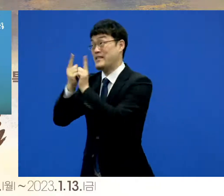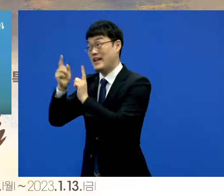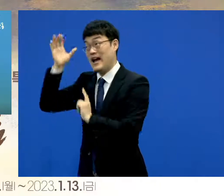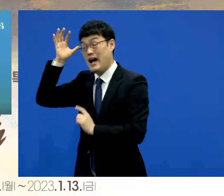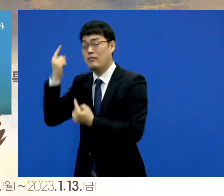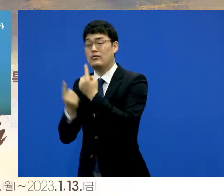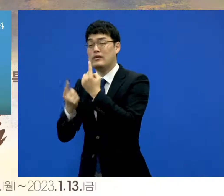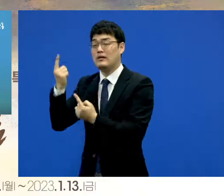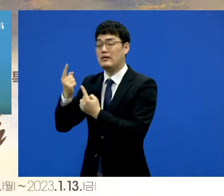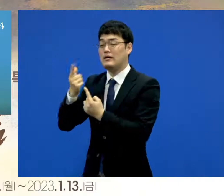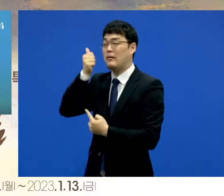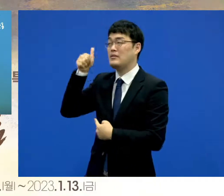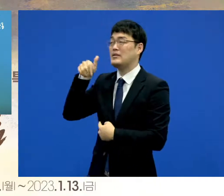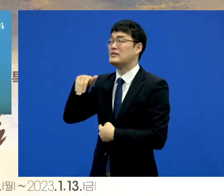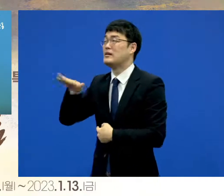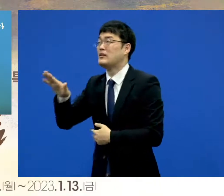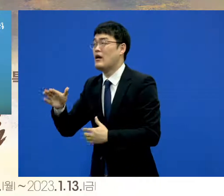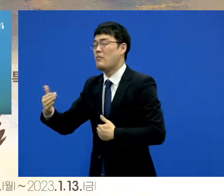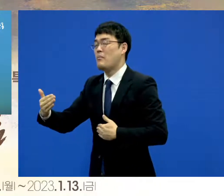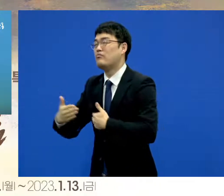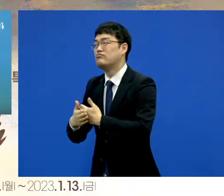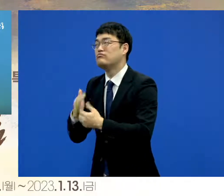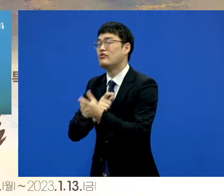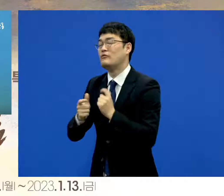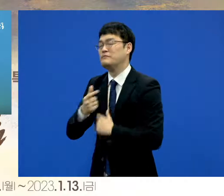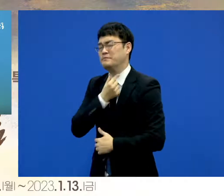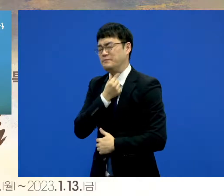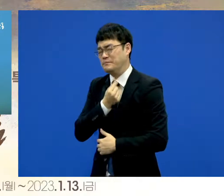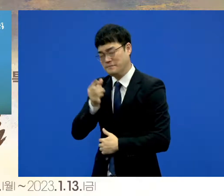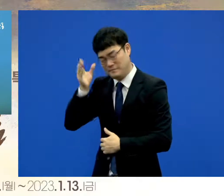이전의 모습과 크게 다르지 않습니다.